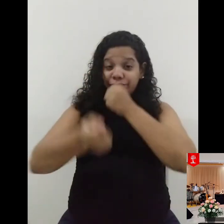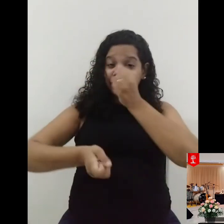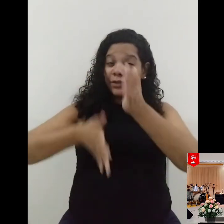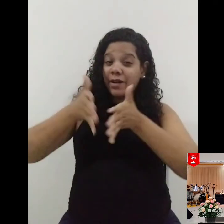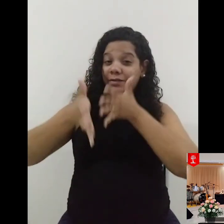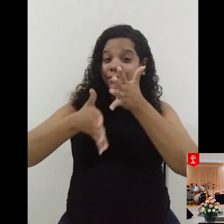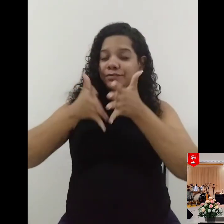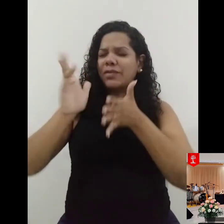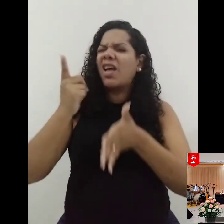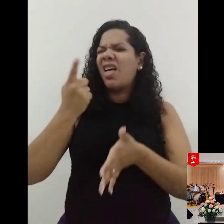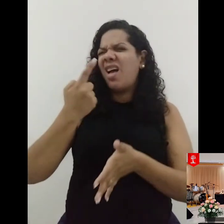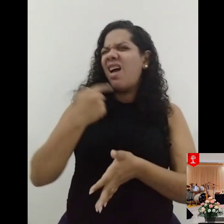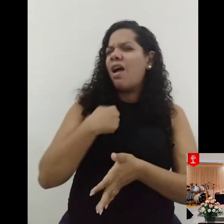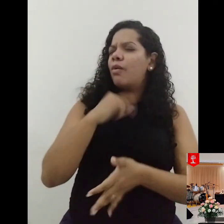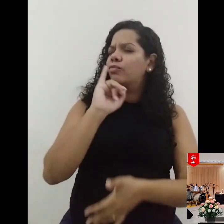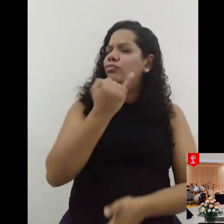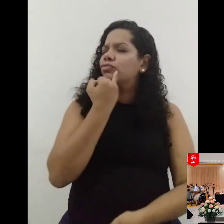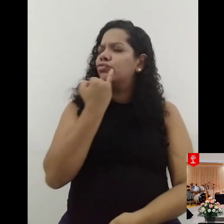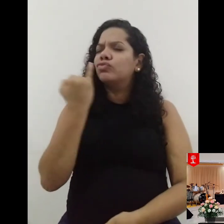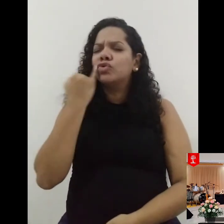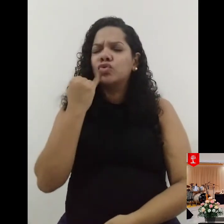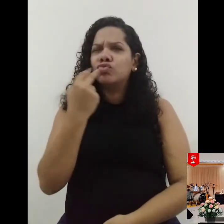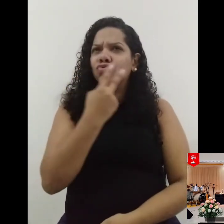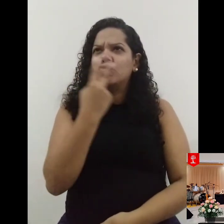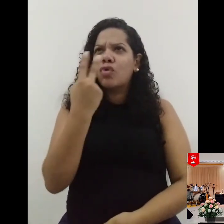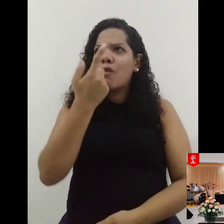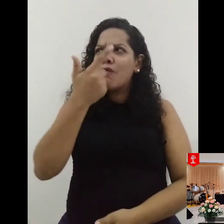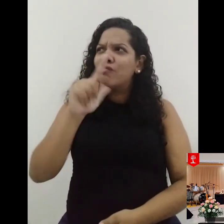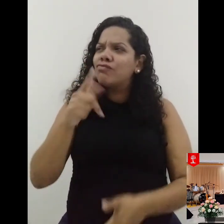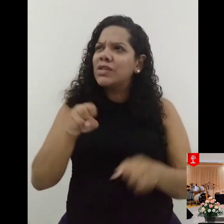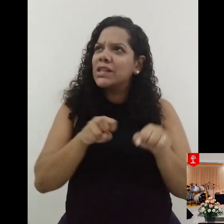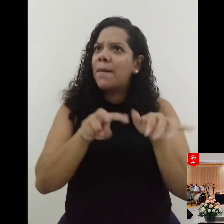o que ele estava dizendo não ser,